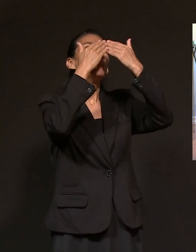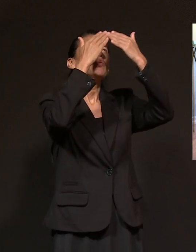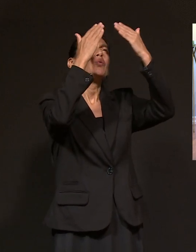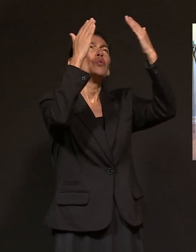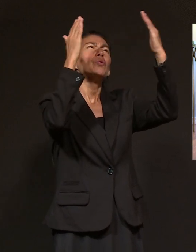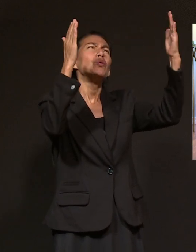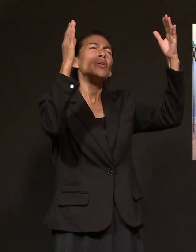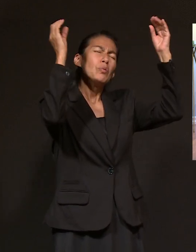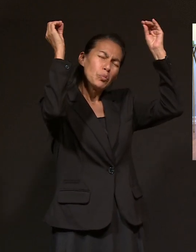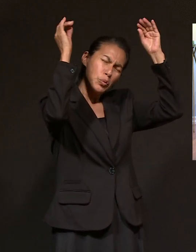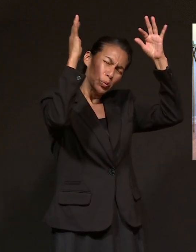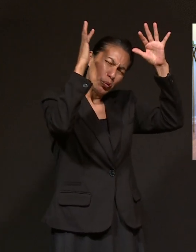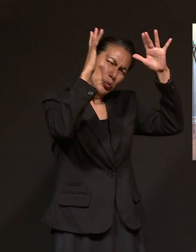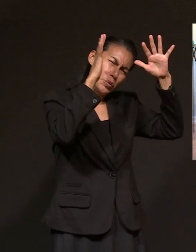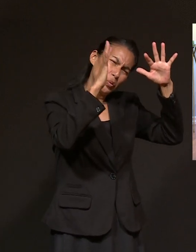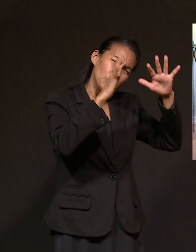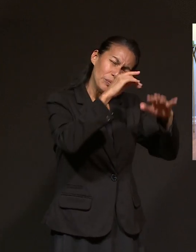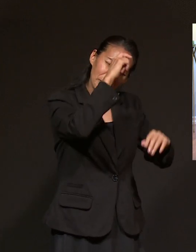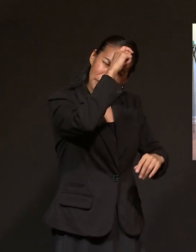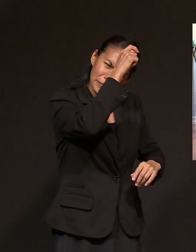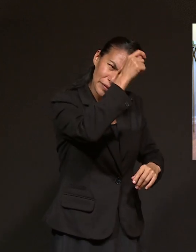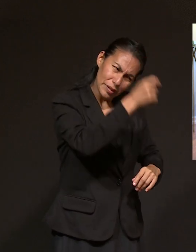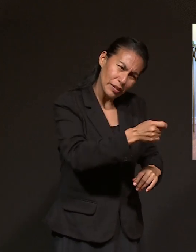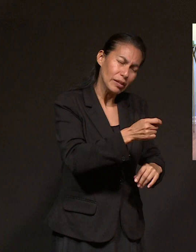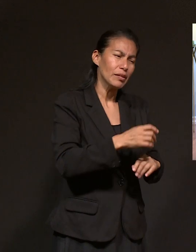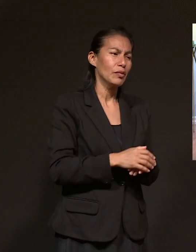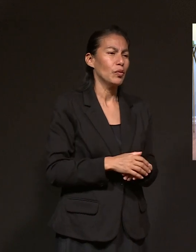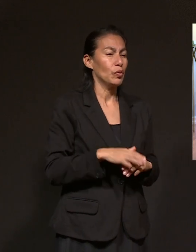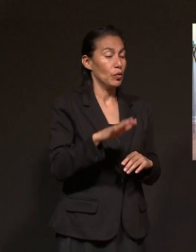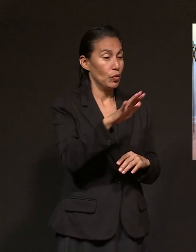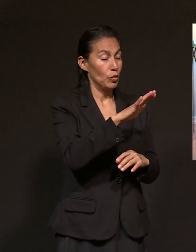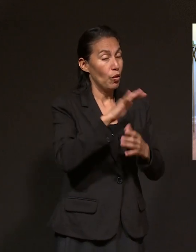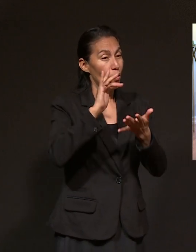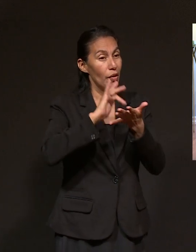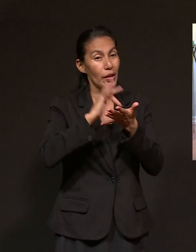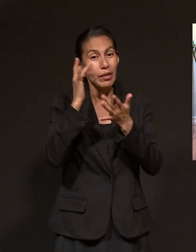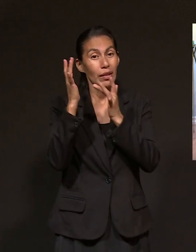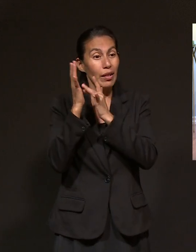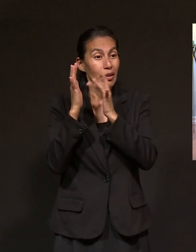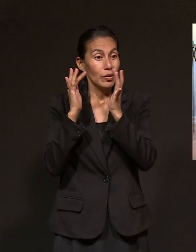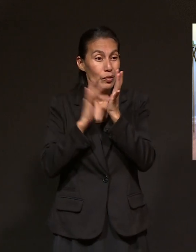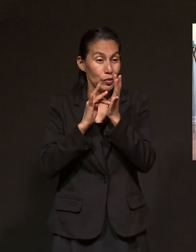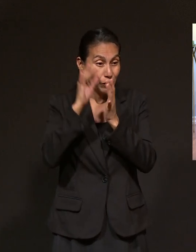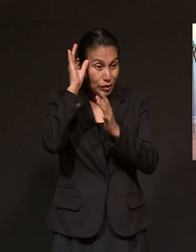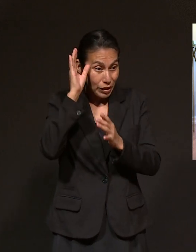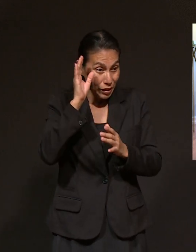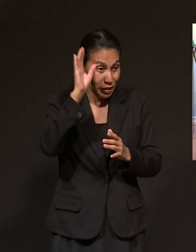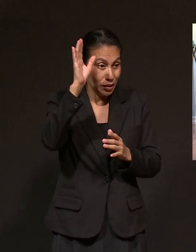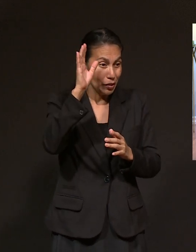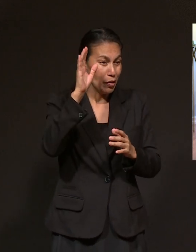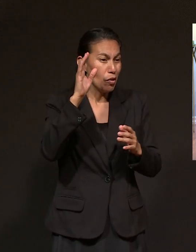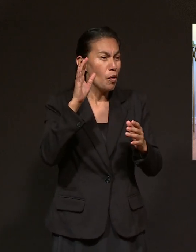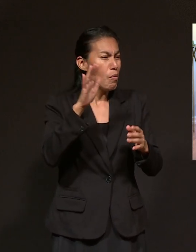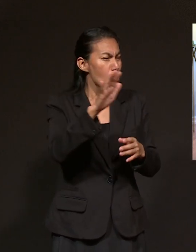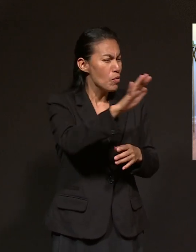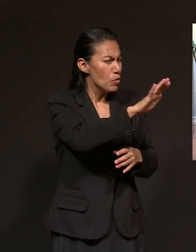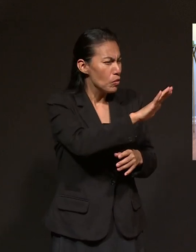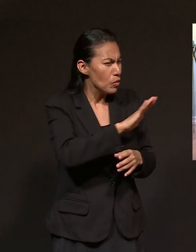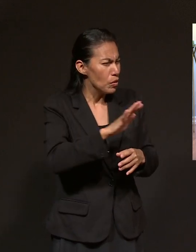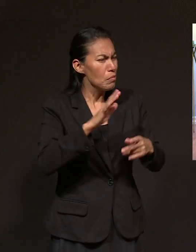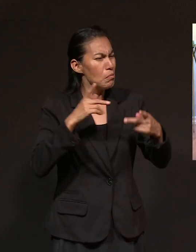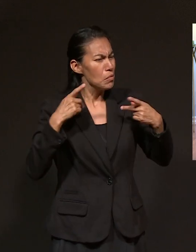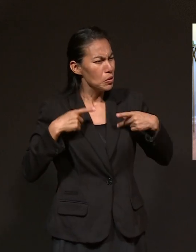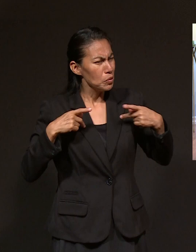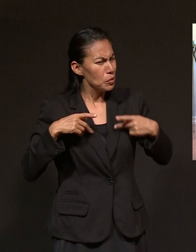portales del cielo para que toda provisión sea hecha a través de Jesucristo, a